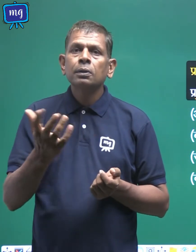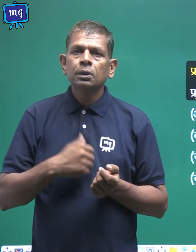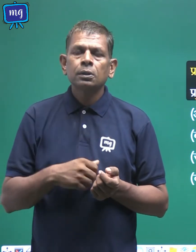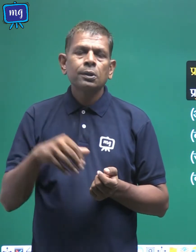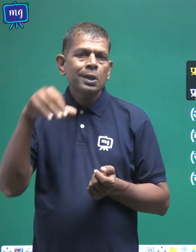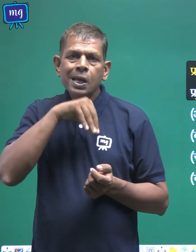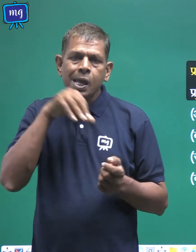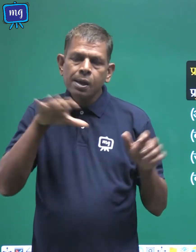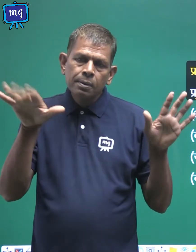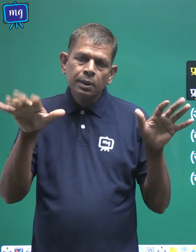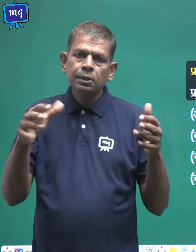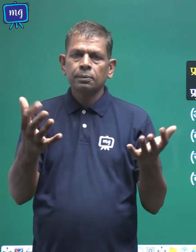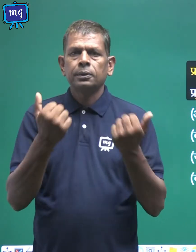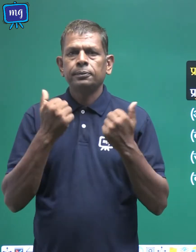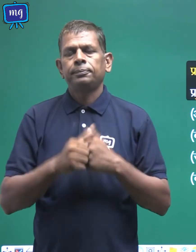मधुमक्खी से।